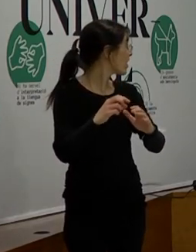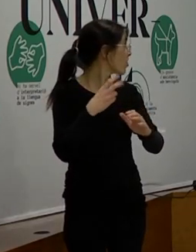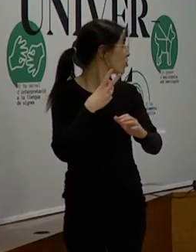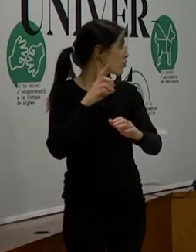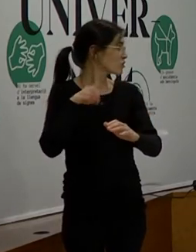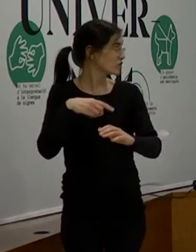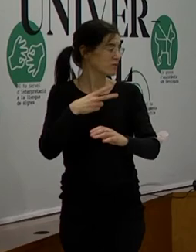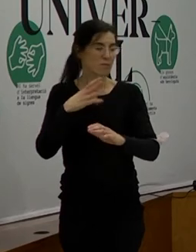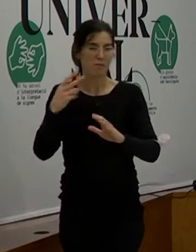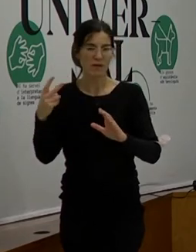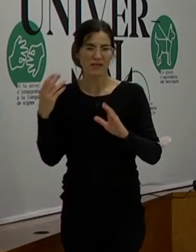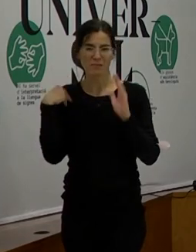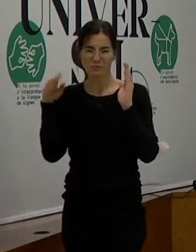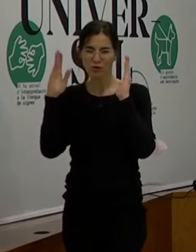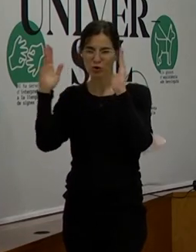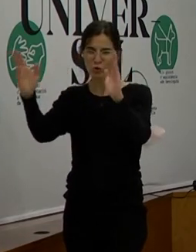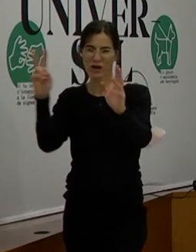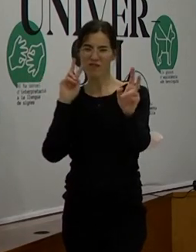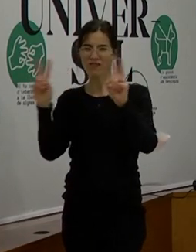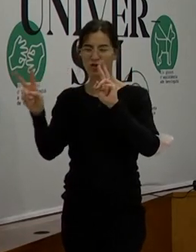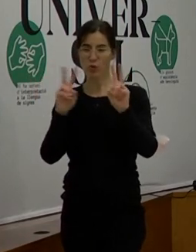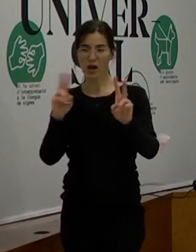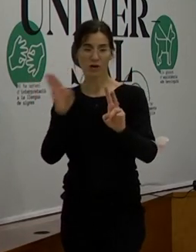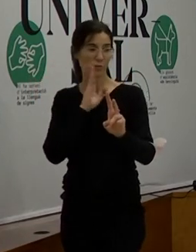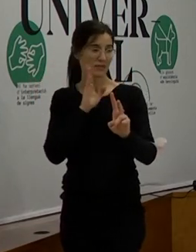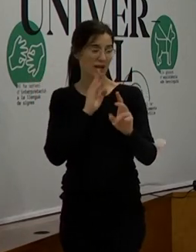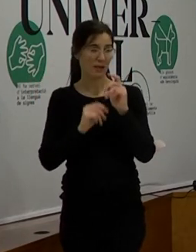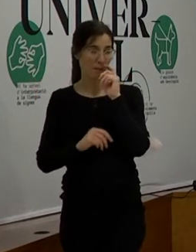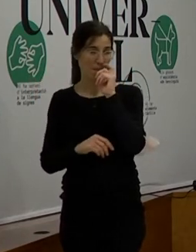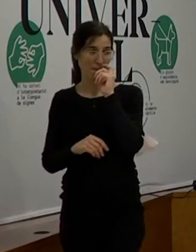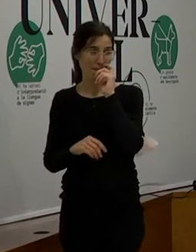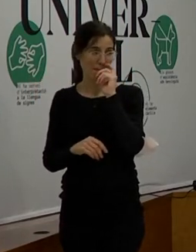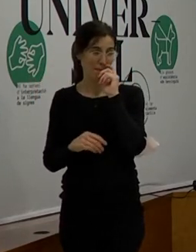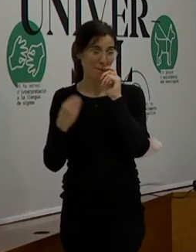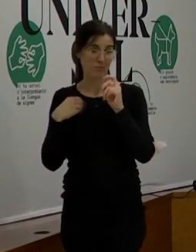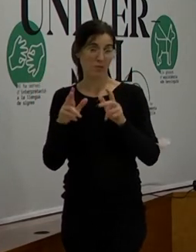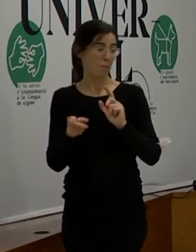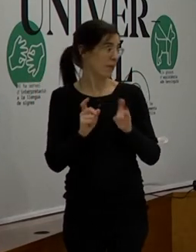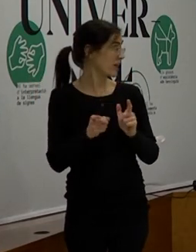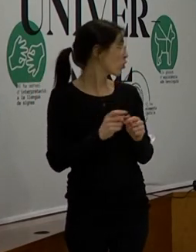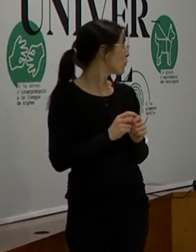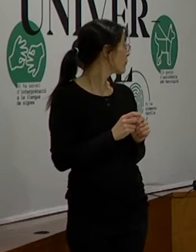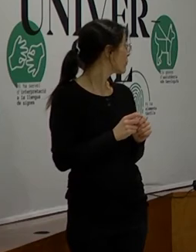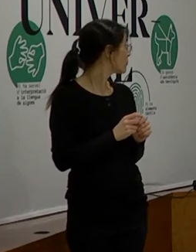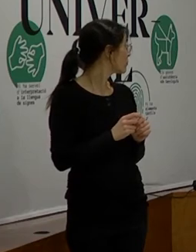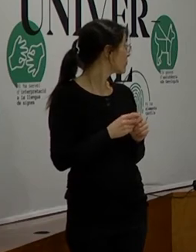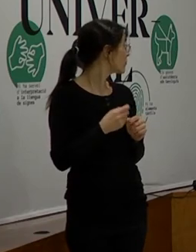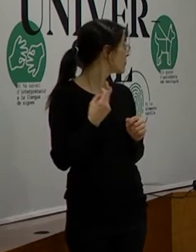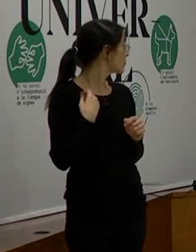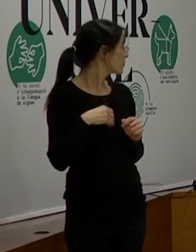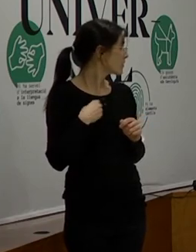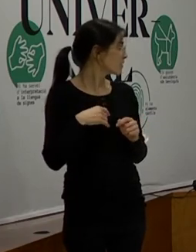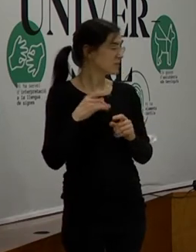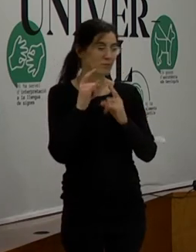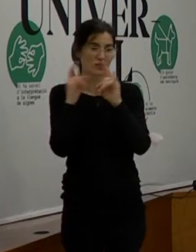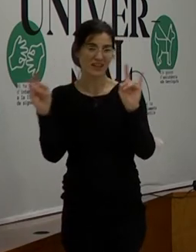220x90 o 180. Este es el túnel virtual y no te pasa res. Endavant. México, pues mira, el jardiner de